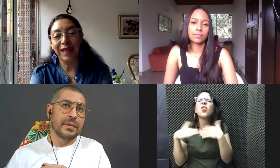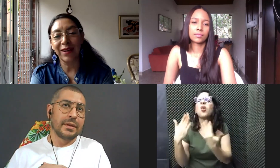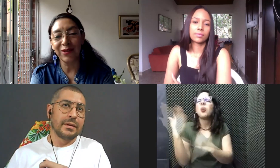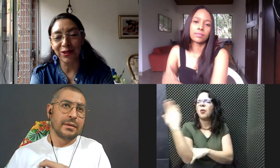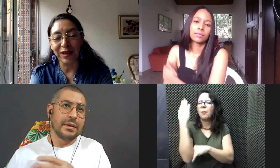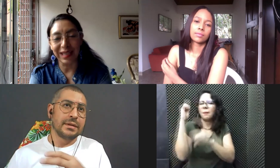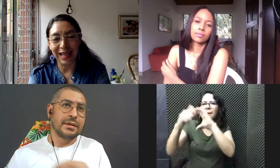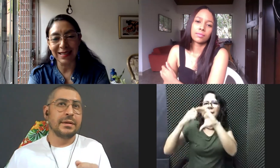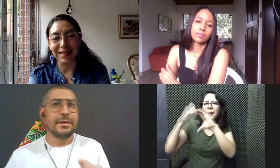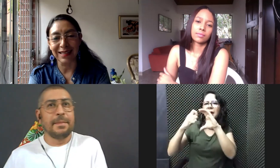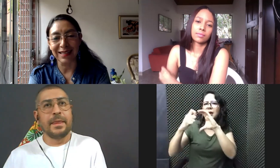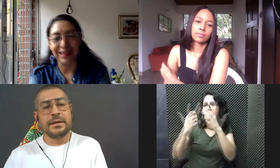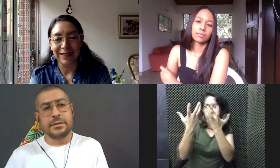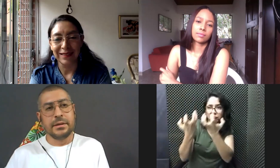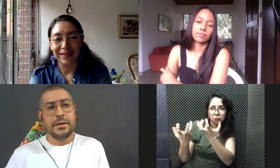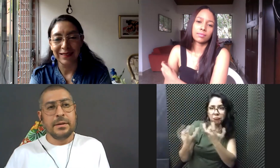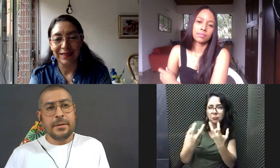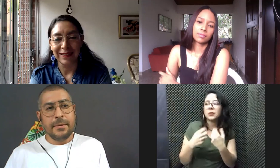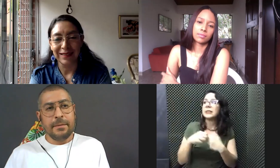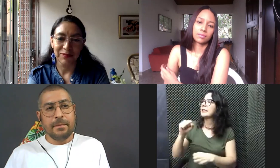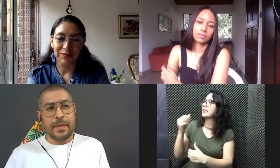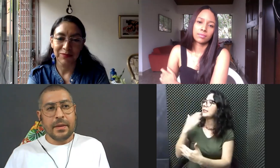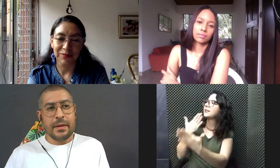Claro, claro, Giovanni, gracias. Sí.